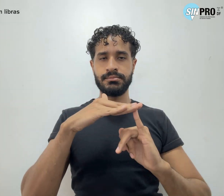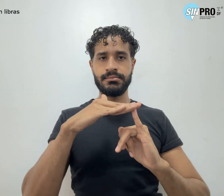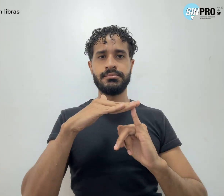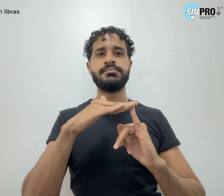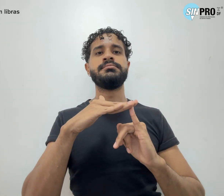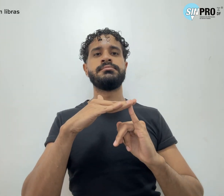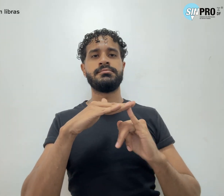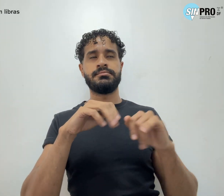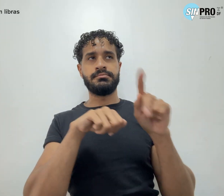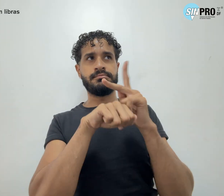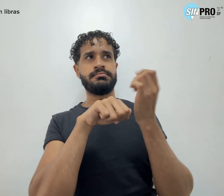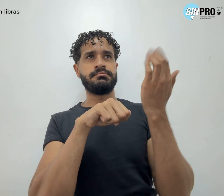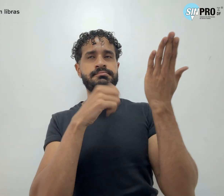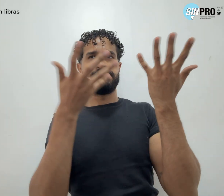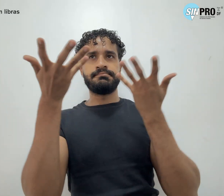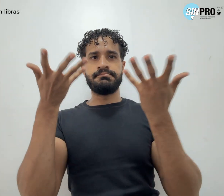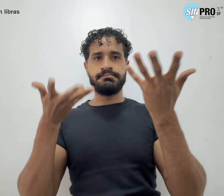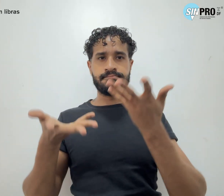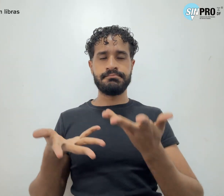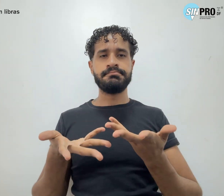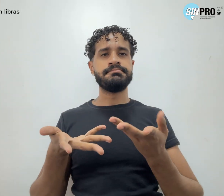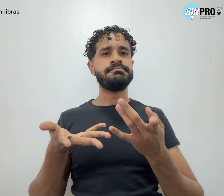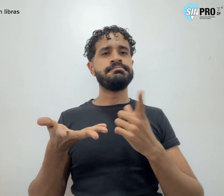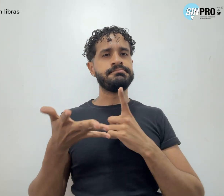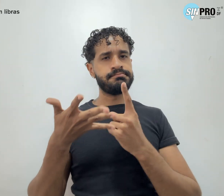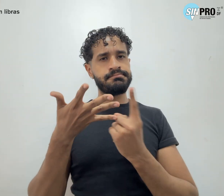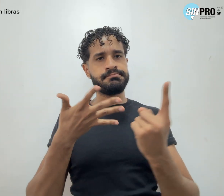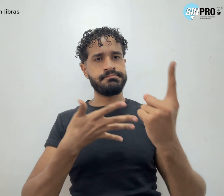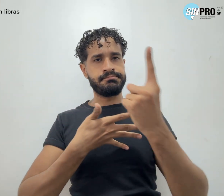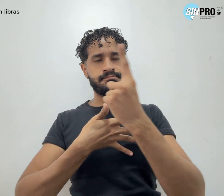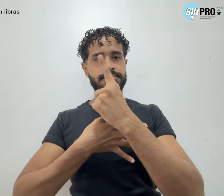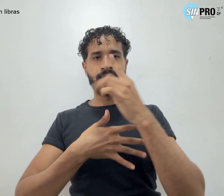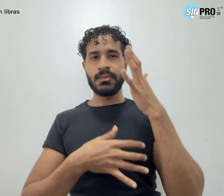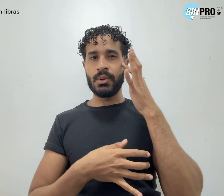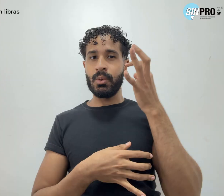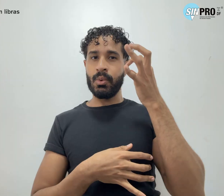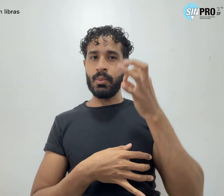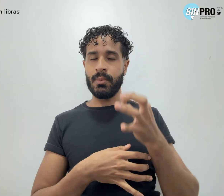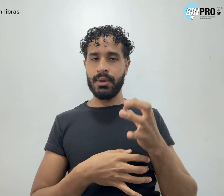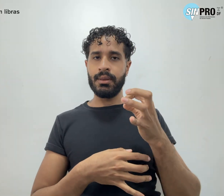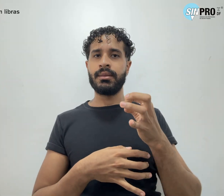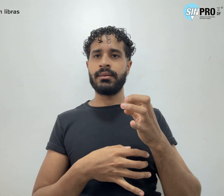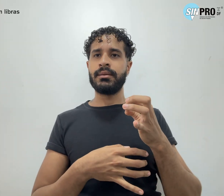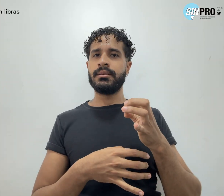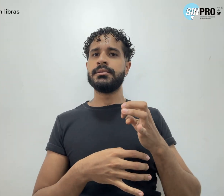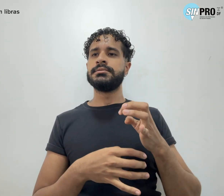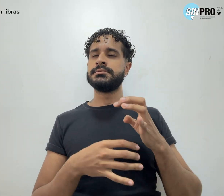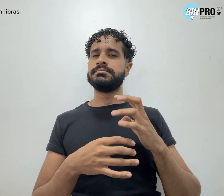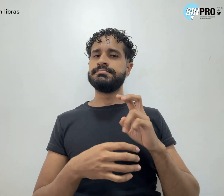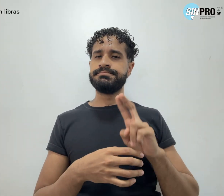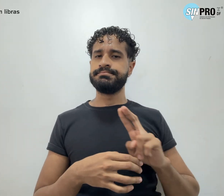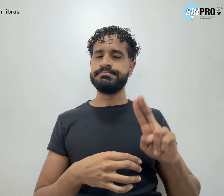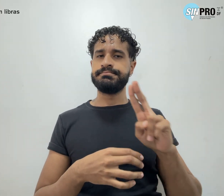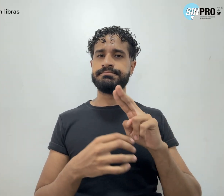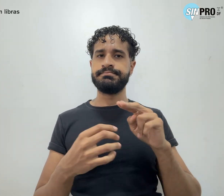multilaterais, tendem a priorizar competências utilitárias sobre uma visão crítica